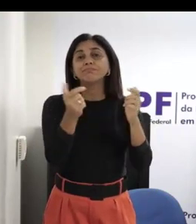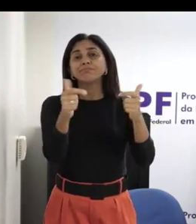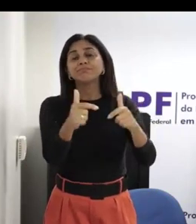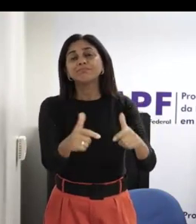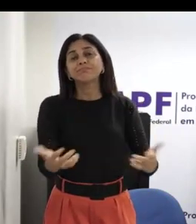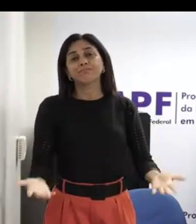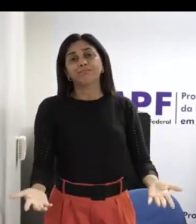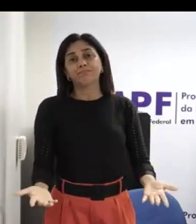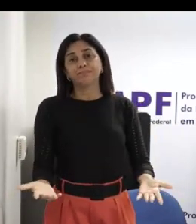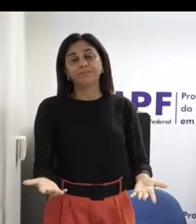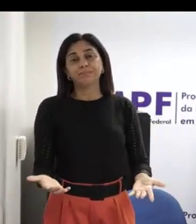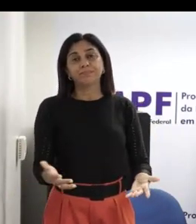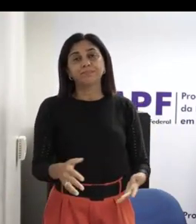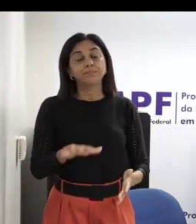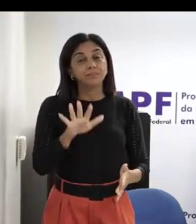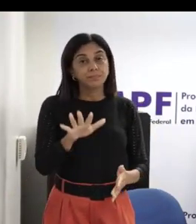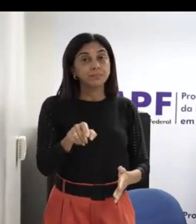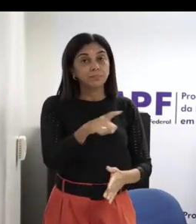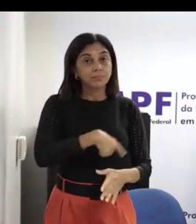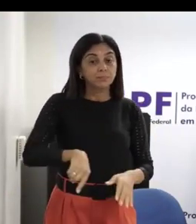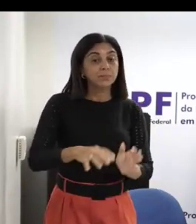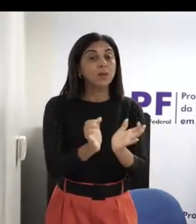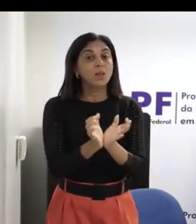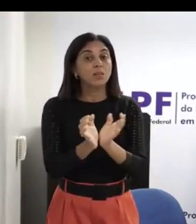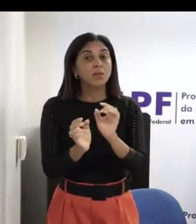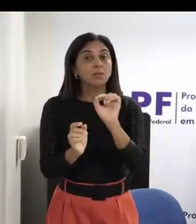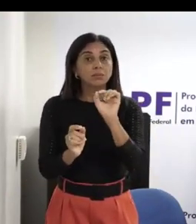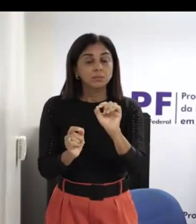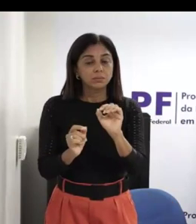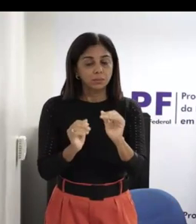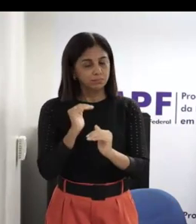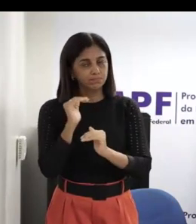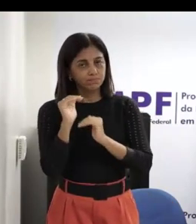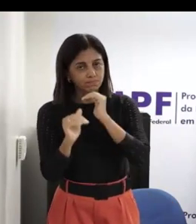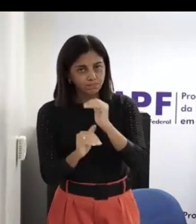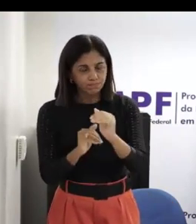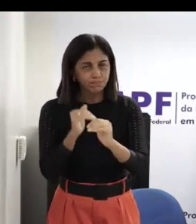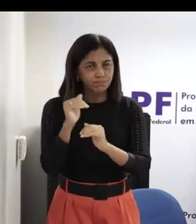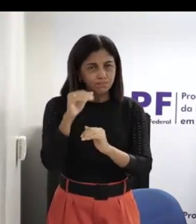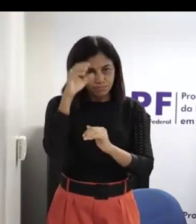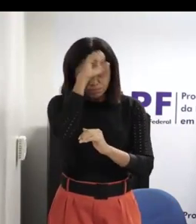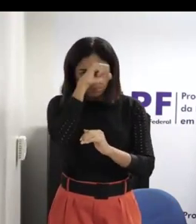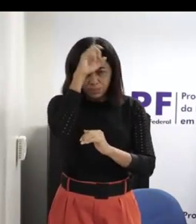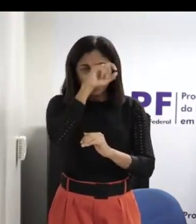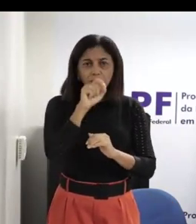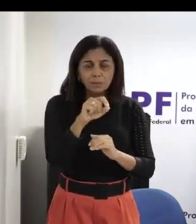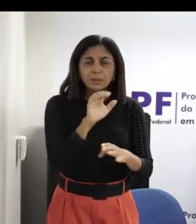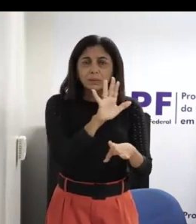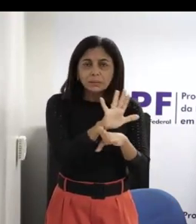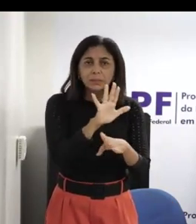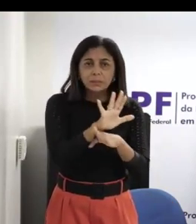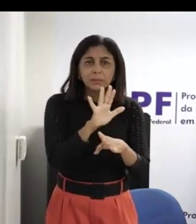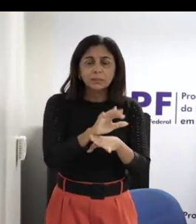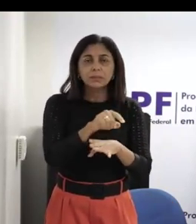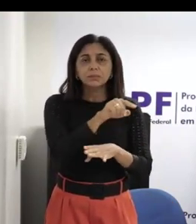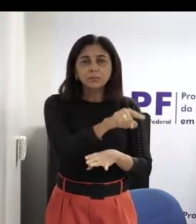isso nós eh procuramos nos nos qualificar tanto para prestar o melhor serviço possível porque é muito triste